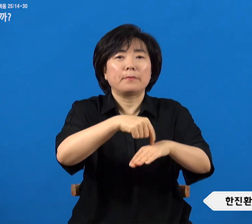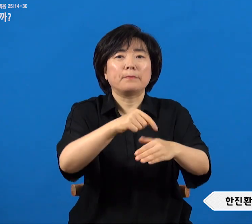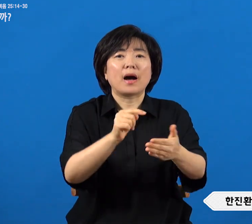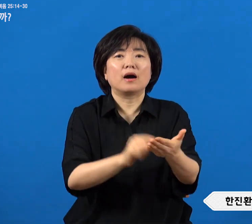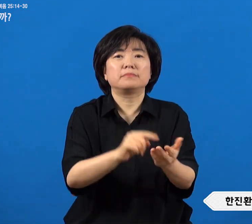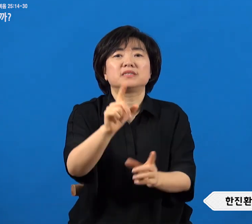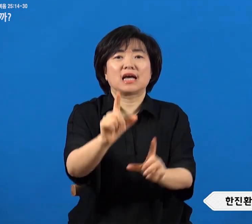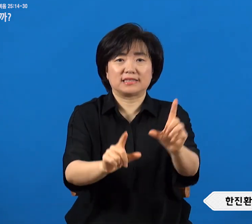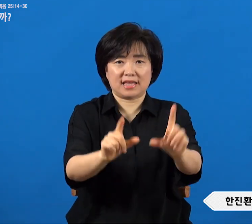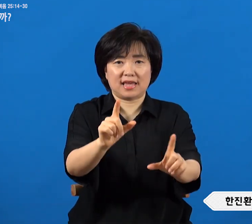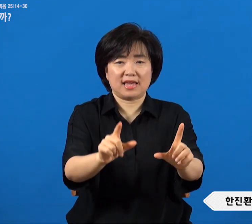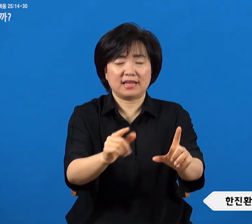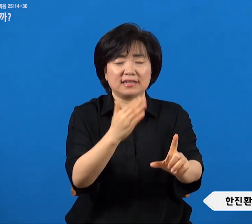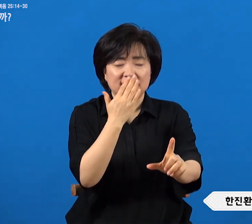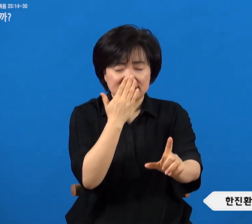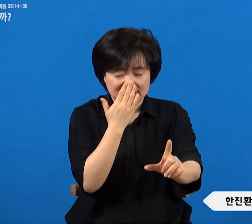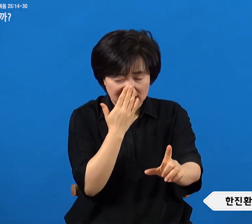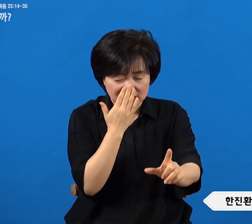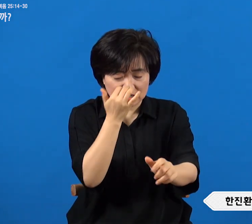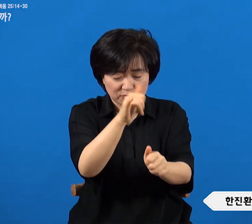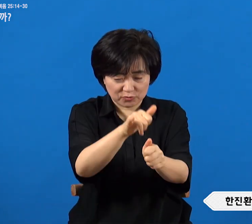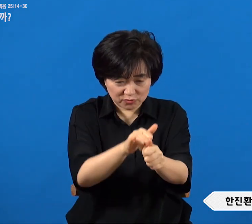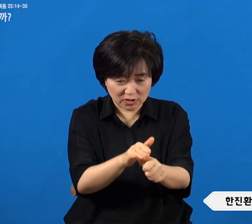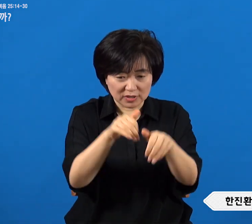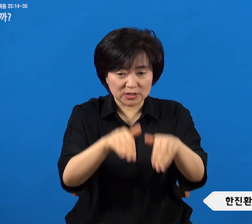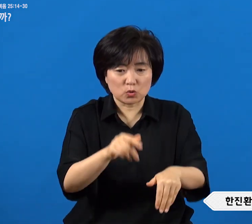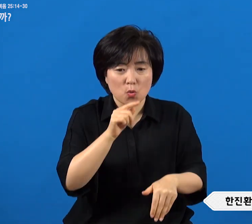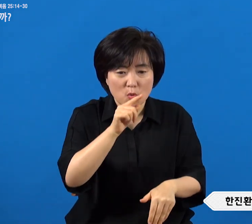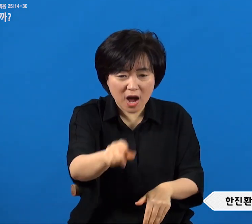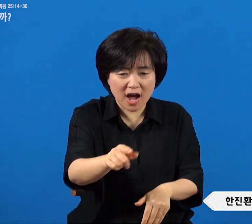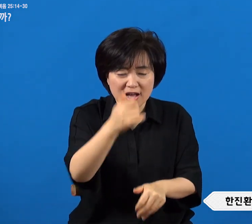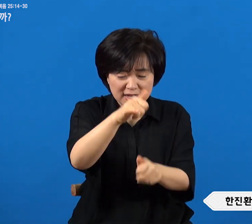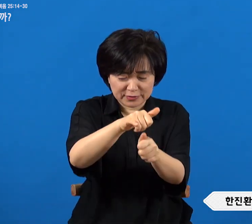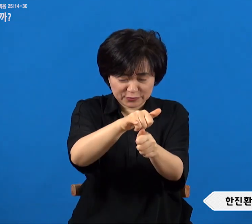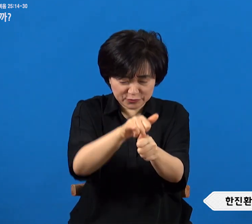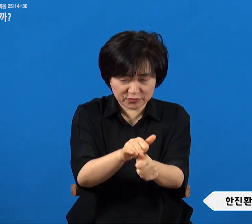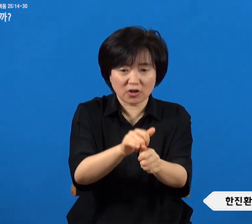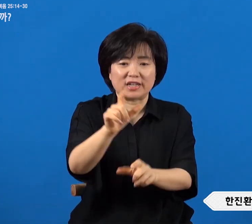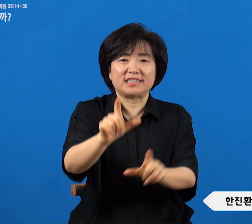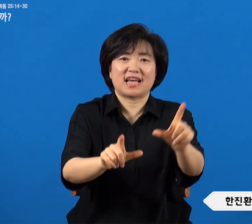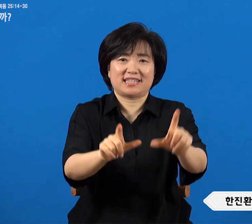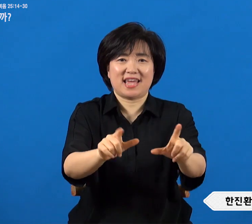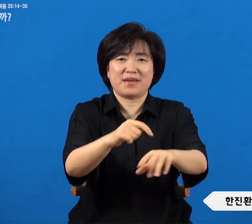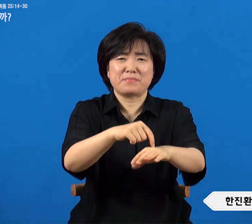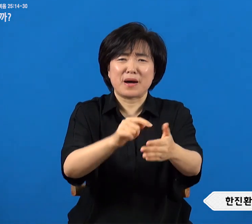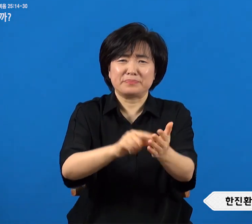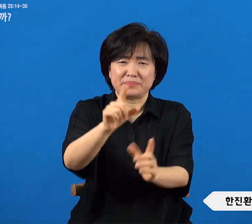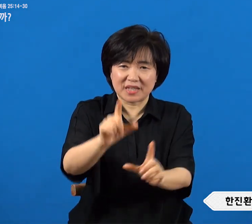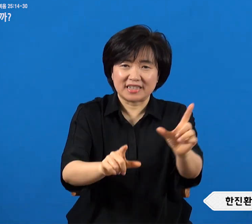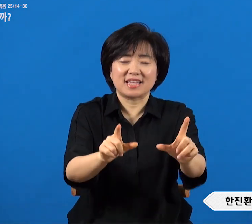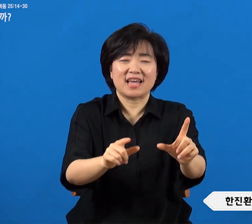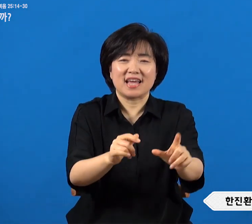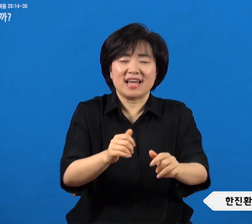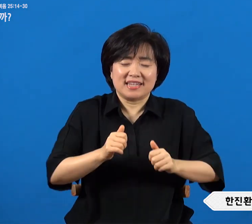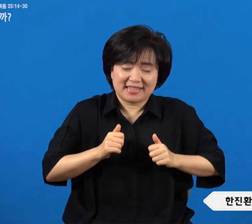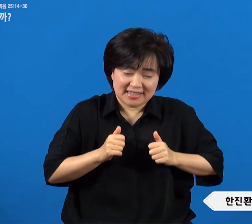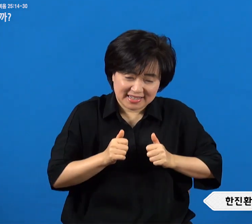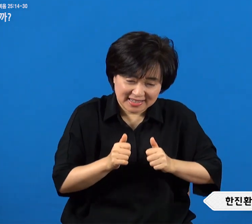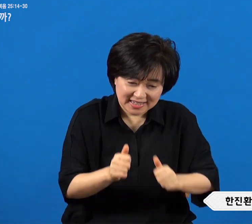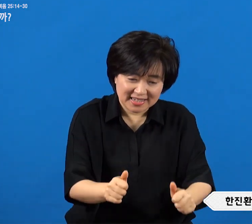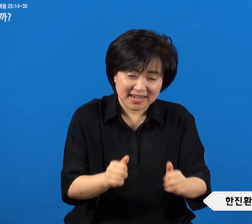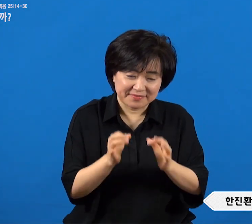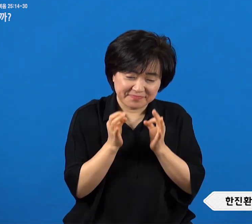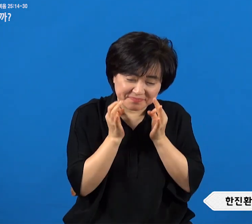자세, 착하고 충성된 종아, 충성스러운 그 자세, 신실한 자세, 최선을